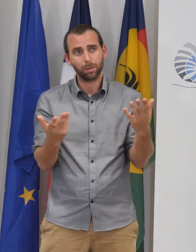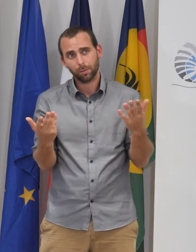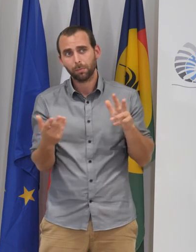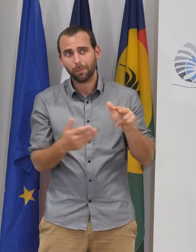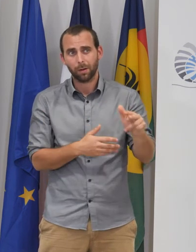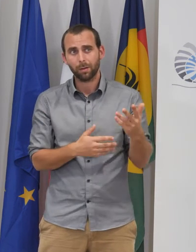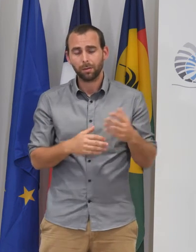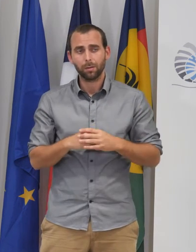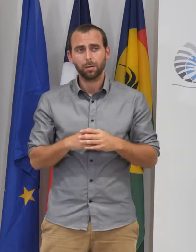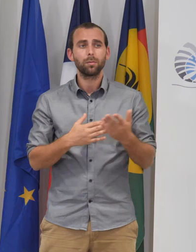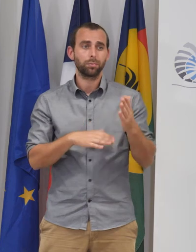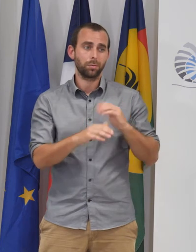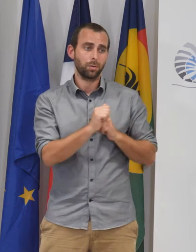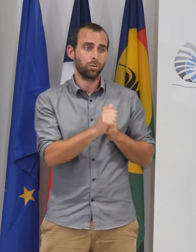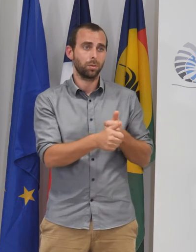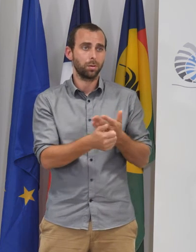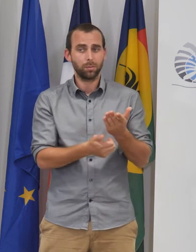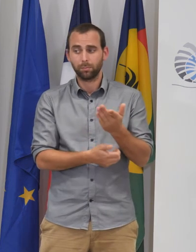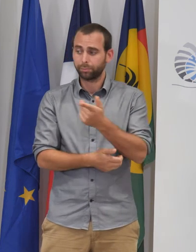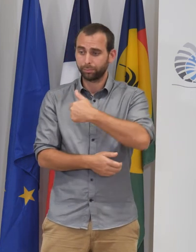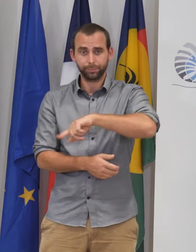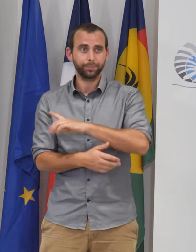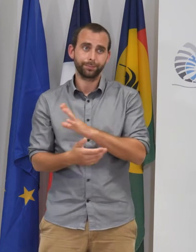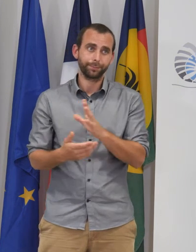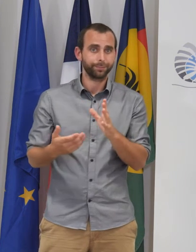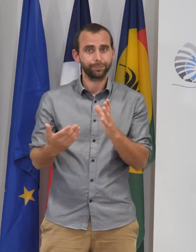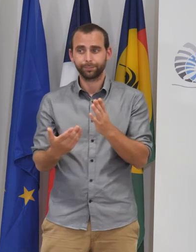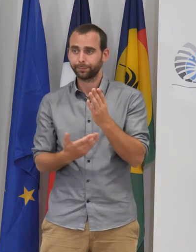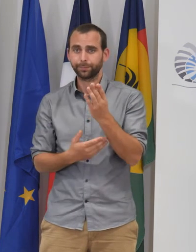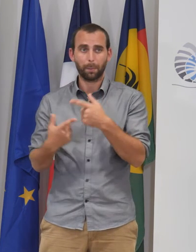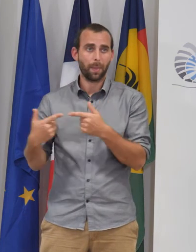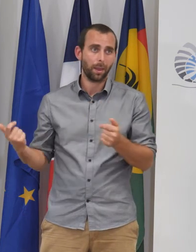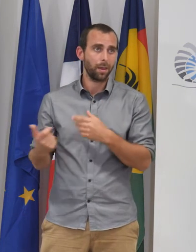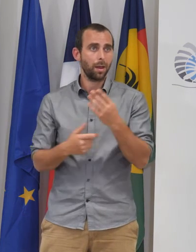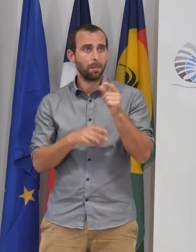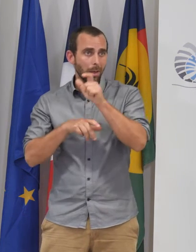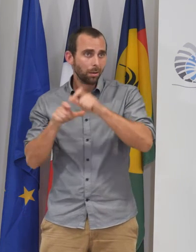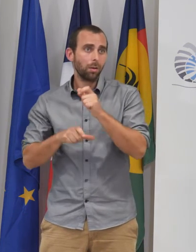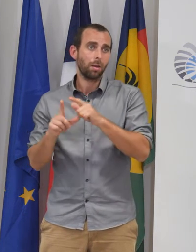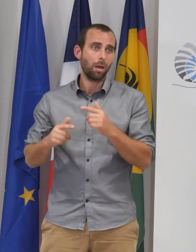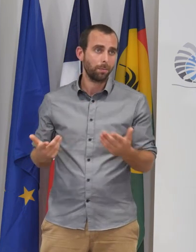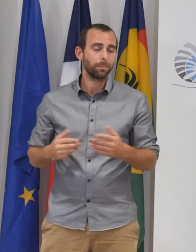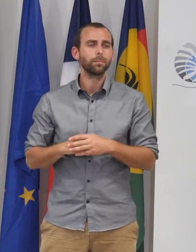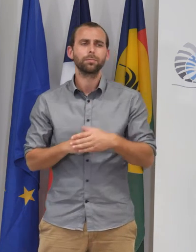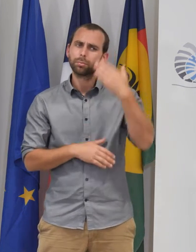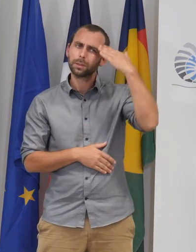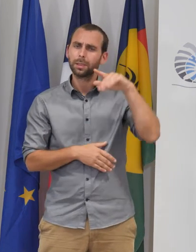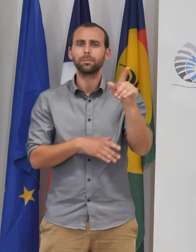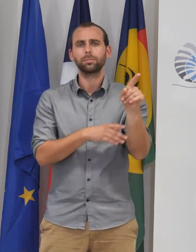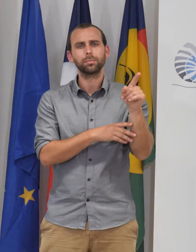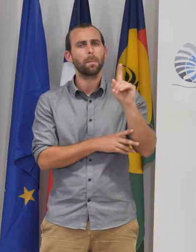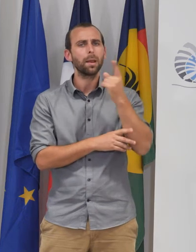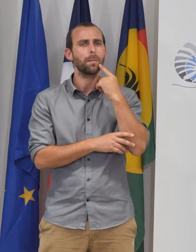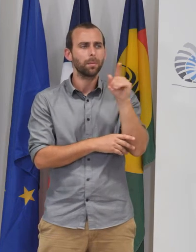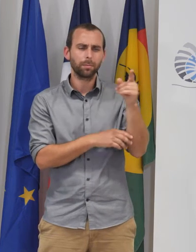compte tenu des moyens qui nous sont mis à disposition. Et on le fera. Vous savez que Belep, aujourd'hui, on se pose la question